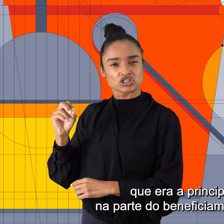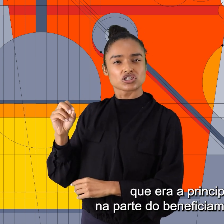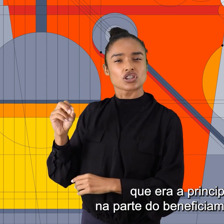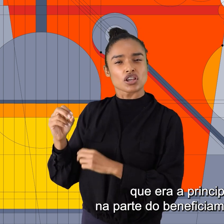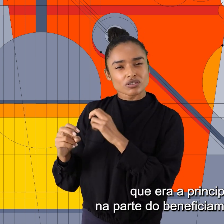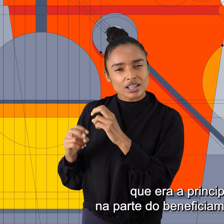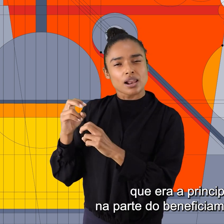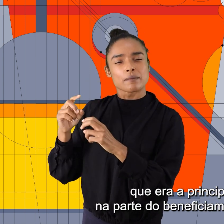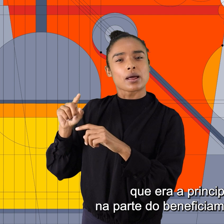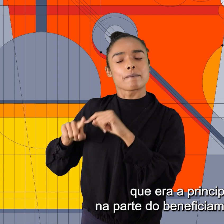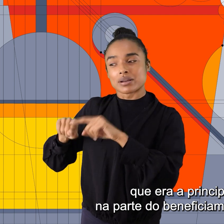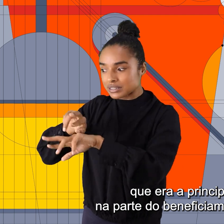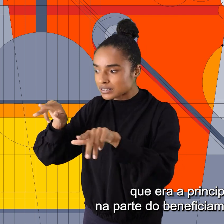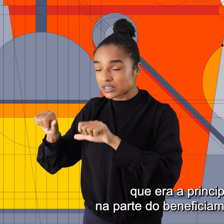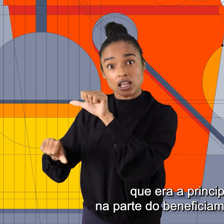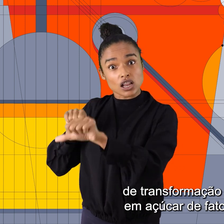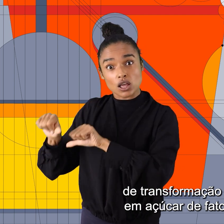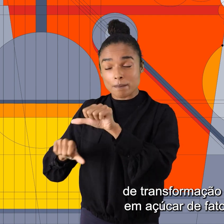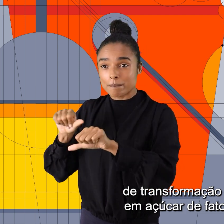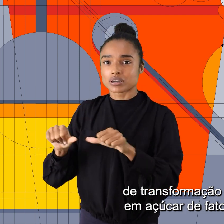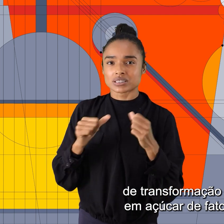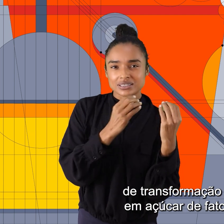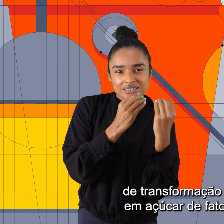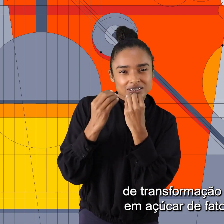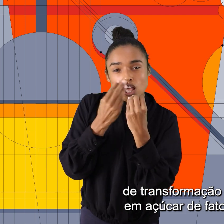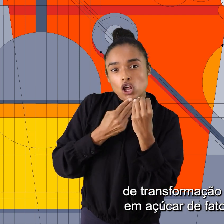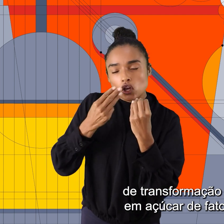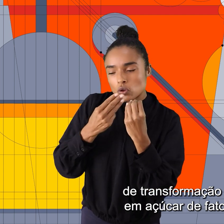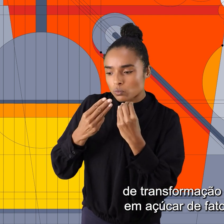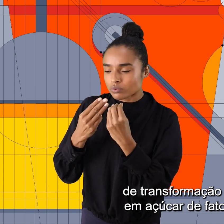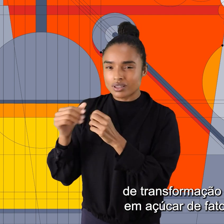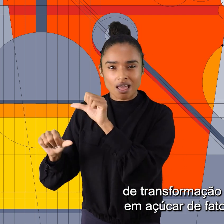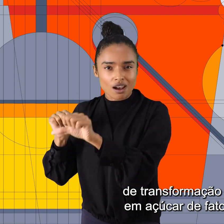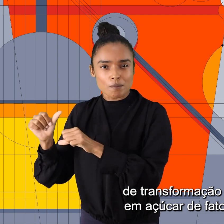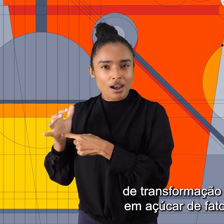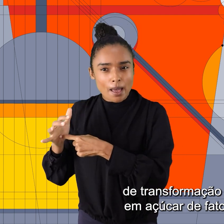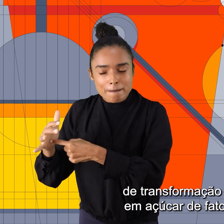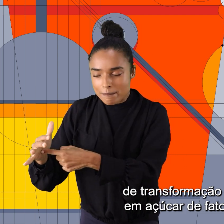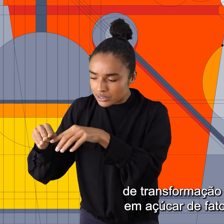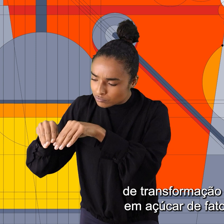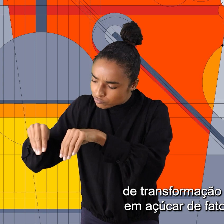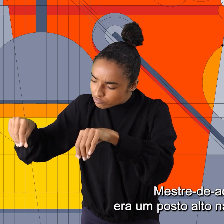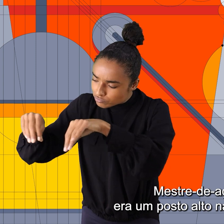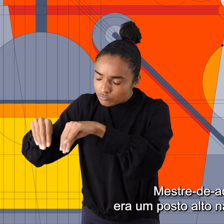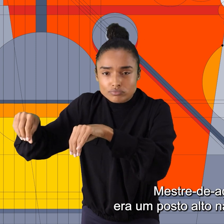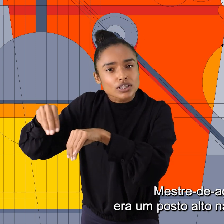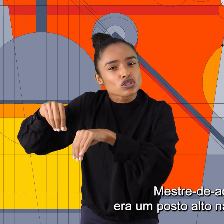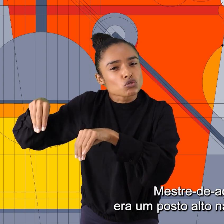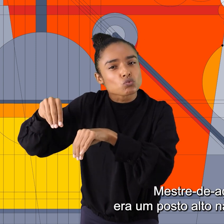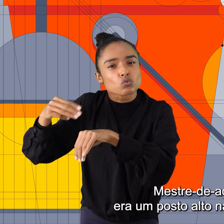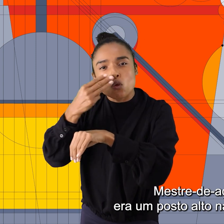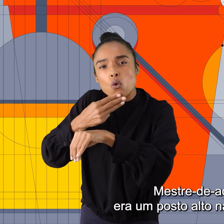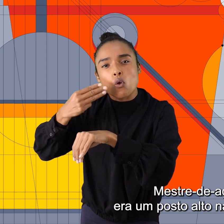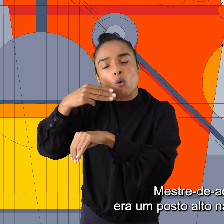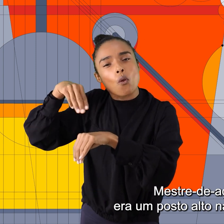principal função na parte do beneficiamento do açúcar, de transformação do melaço em açúcar de fato, refinado. Mestre de açúcar